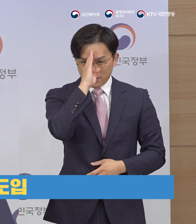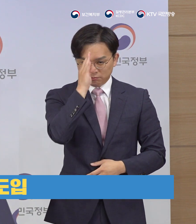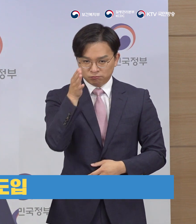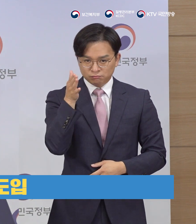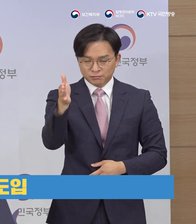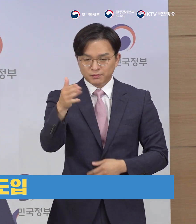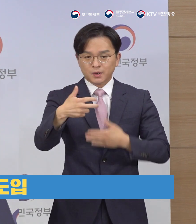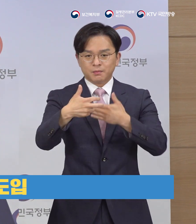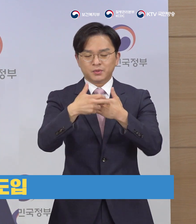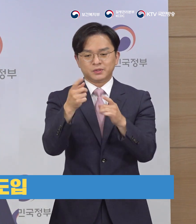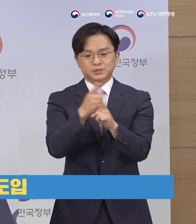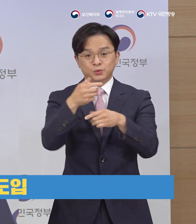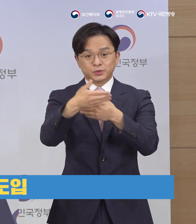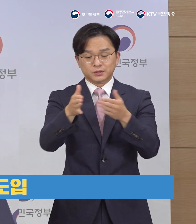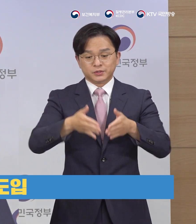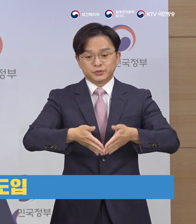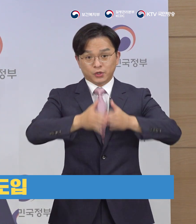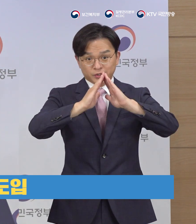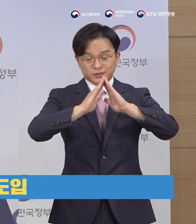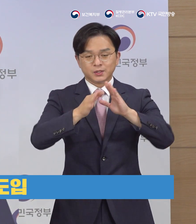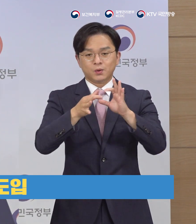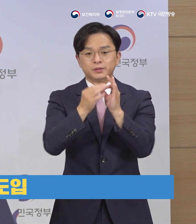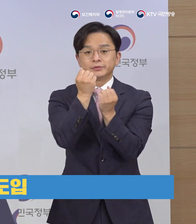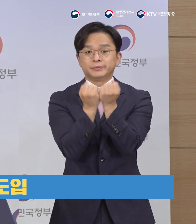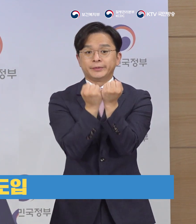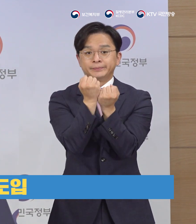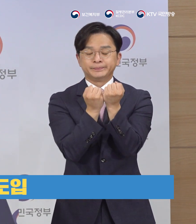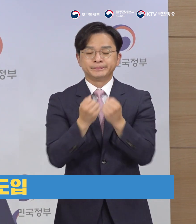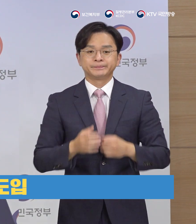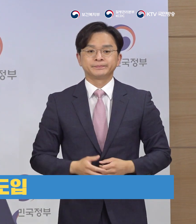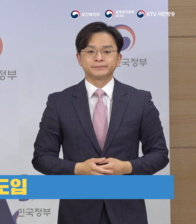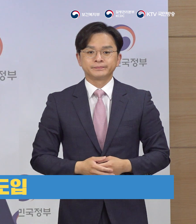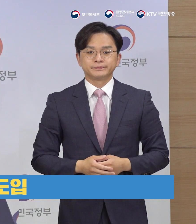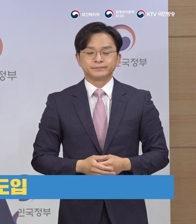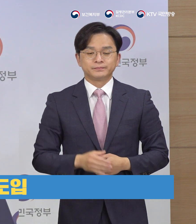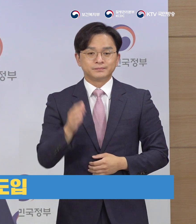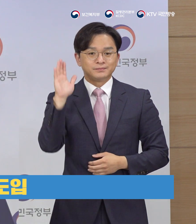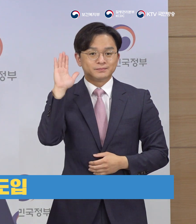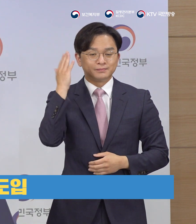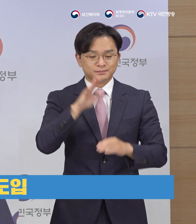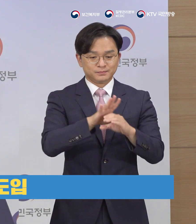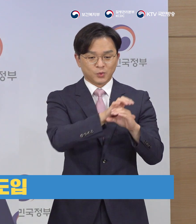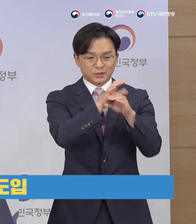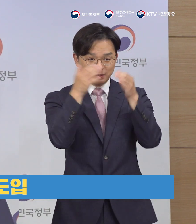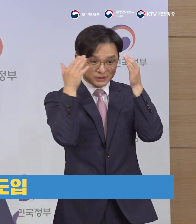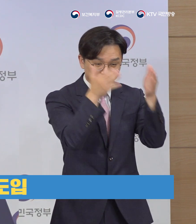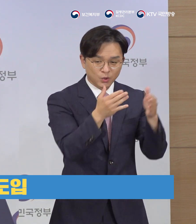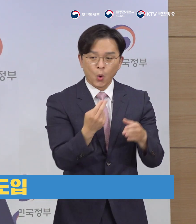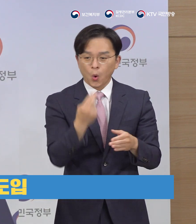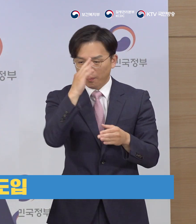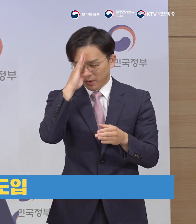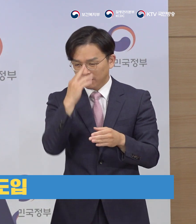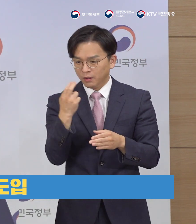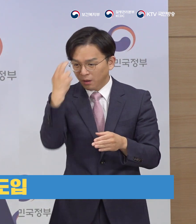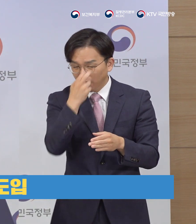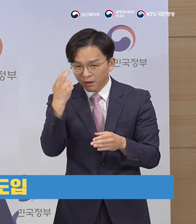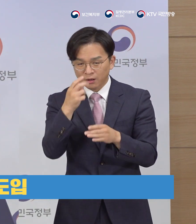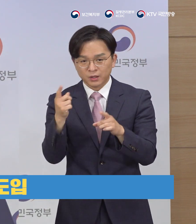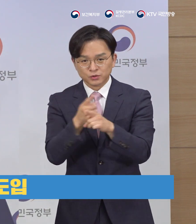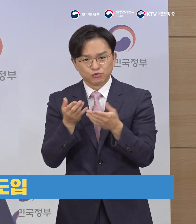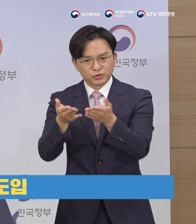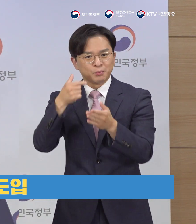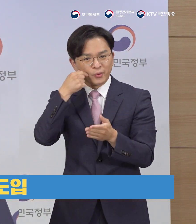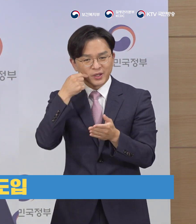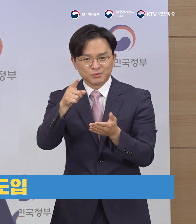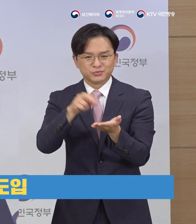사항을 말씀드리겠습니다. 정부는 호흡기 발열 환자의 진료 공백을 방지하고 의료인과